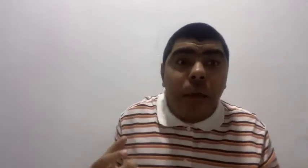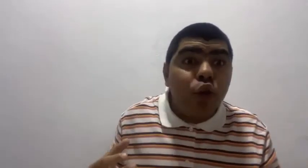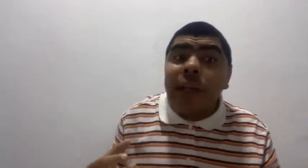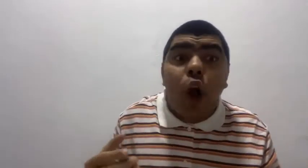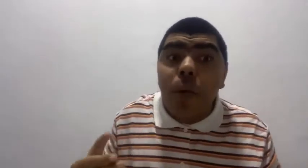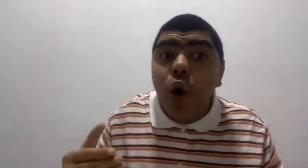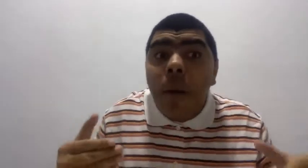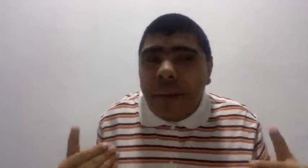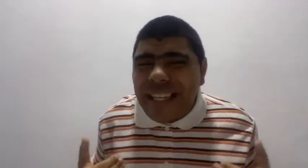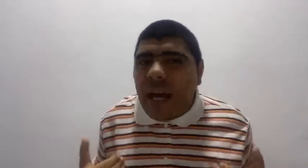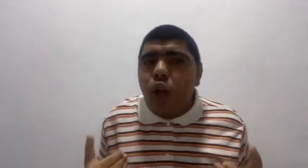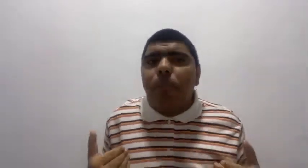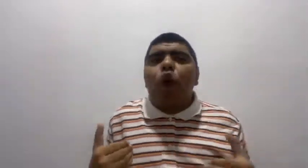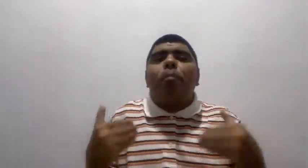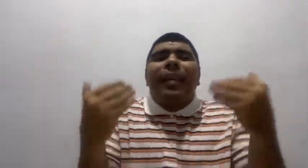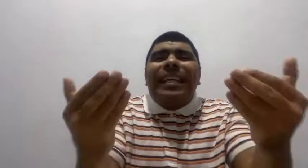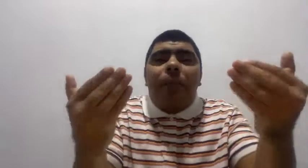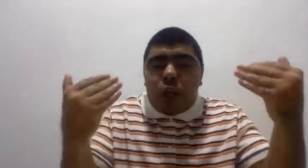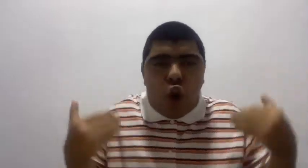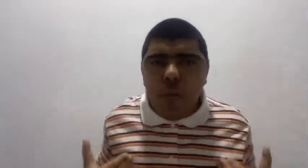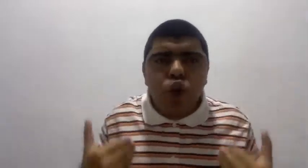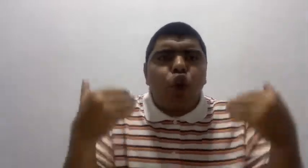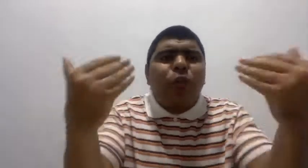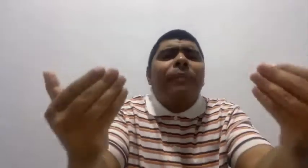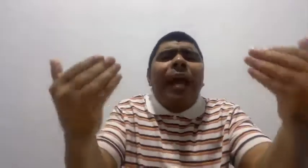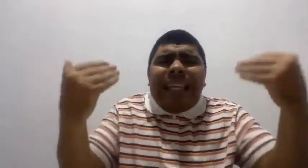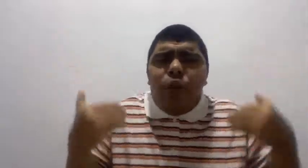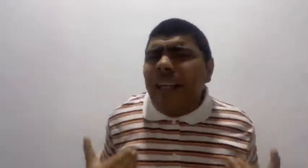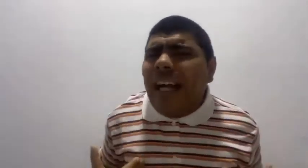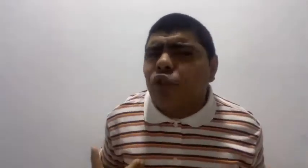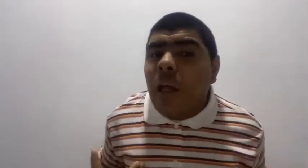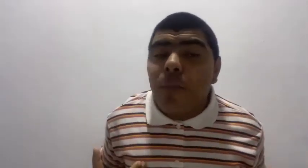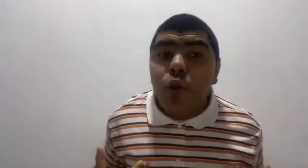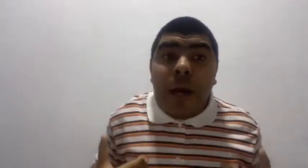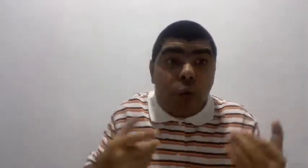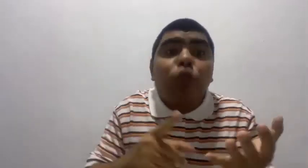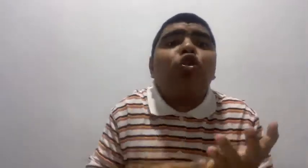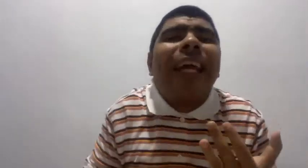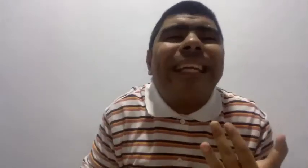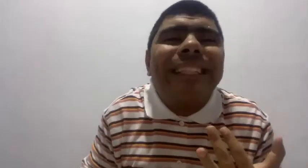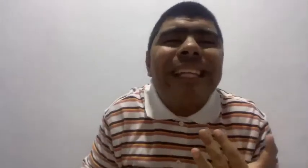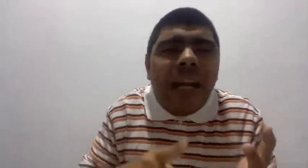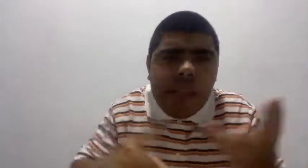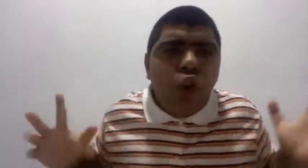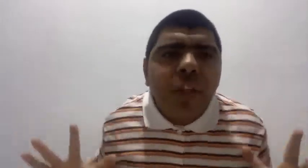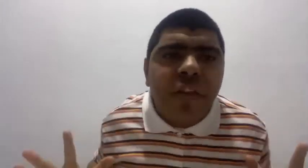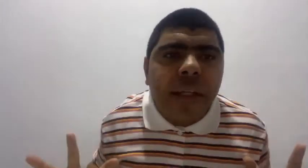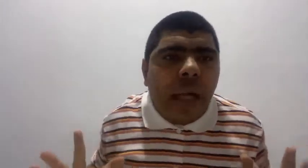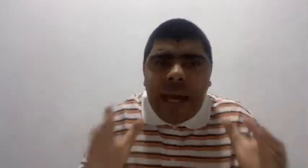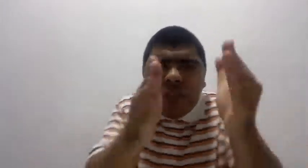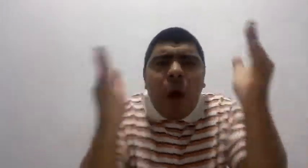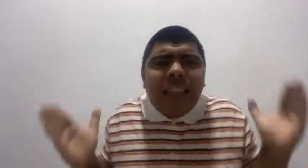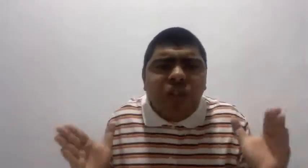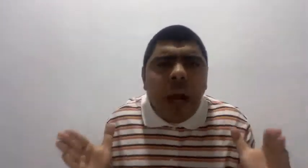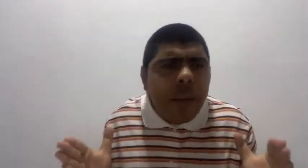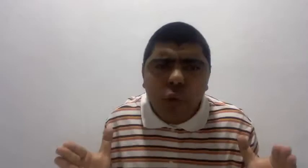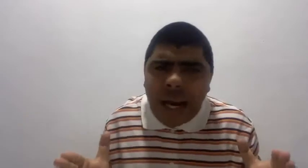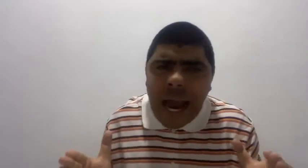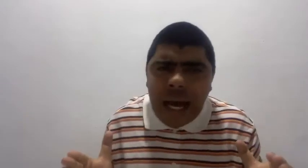Aleluya. ¿Y cómo, predicador? Pero explícame, ¿cómo yo sé que yo he alcanzado madurez? Cuando te critican y no te afecta, eso es alcanzar madurez.